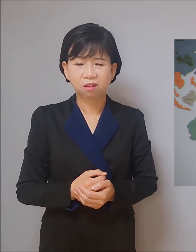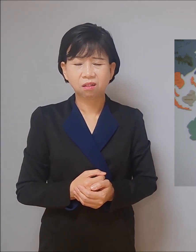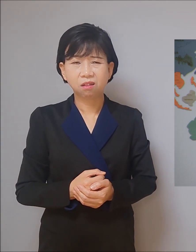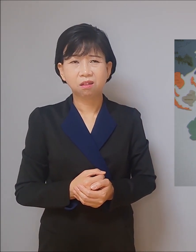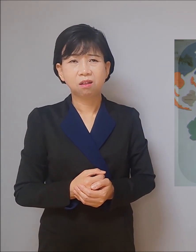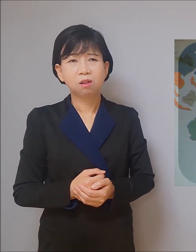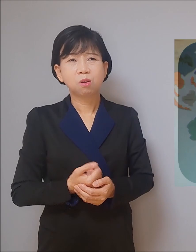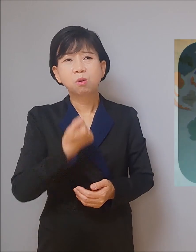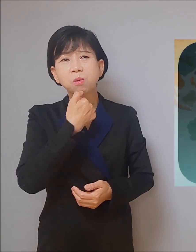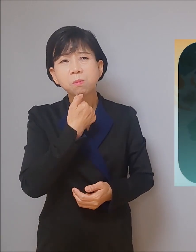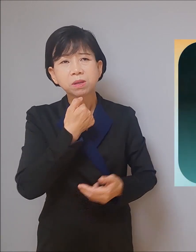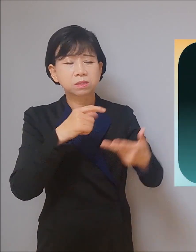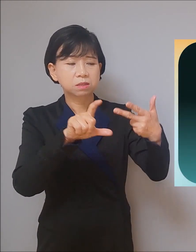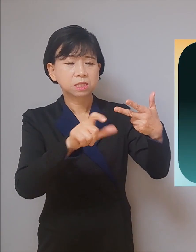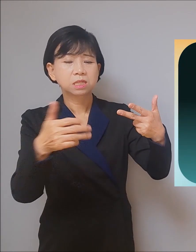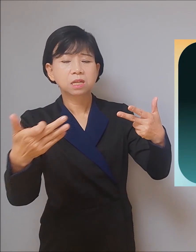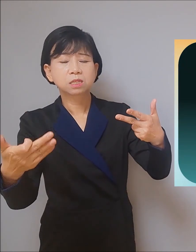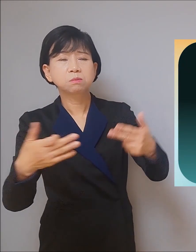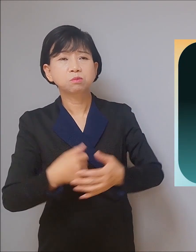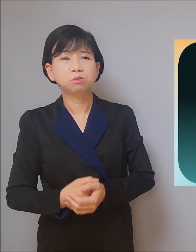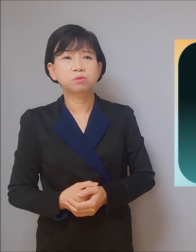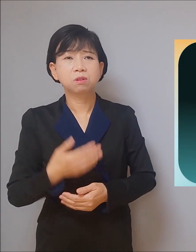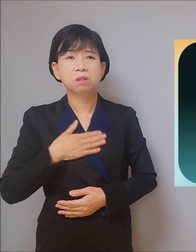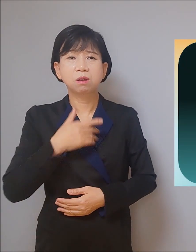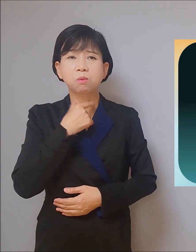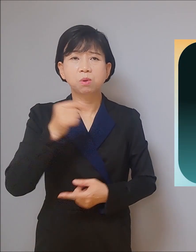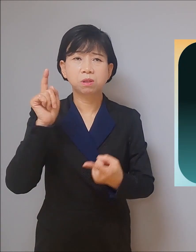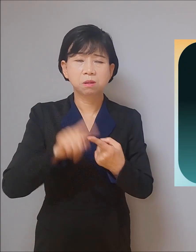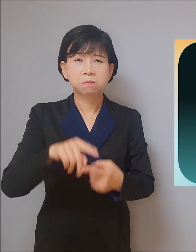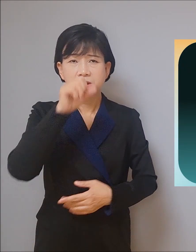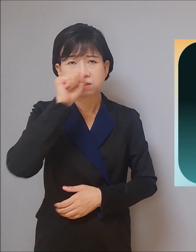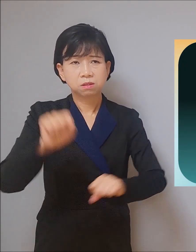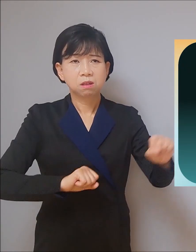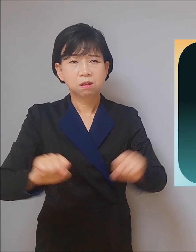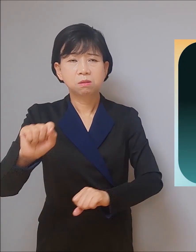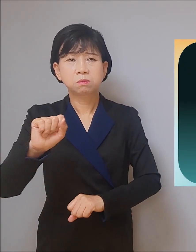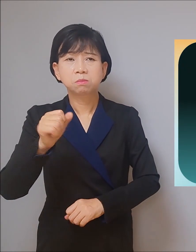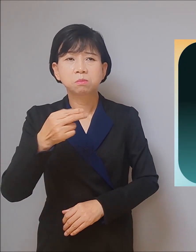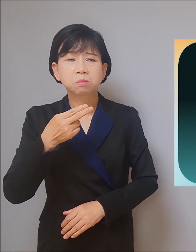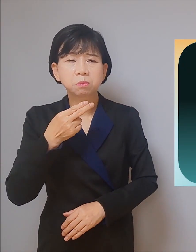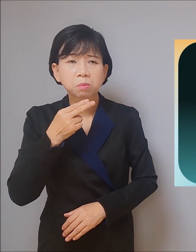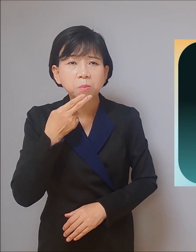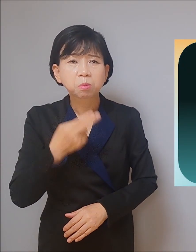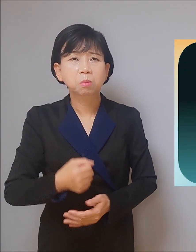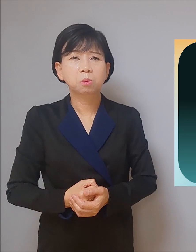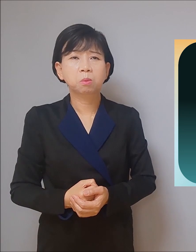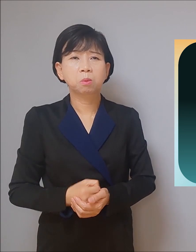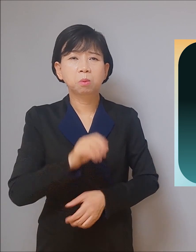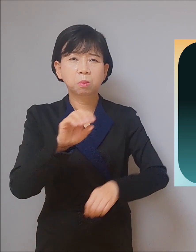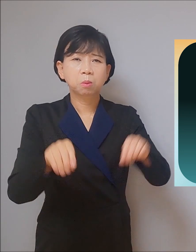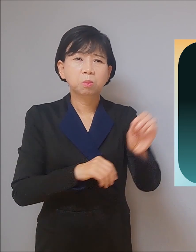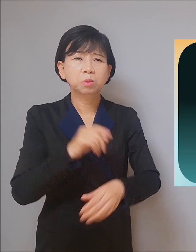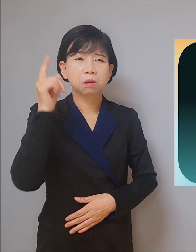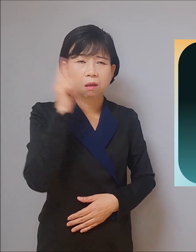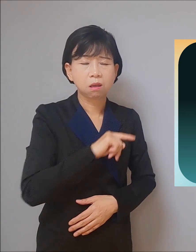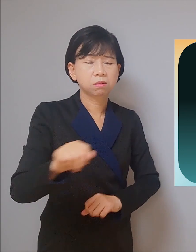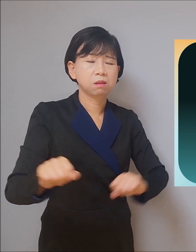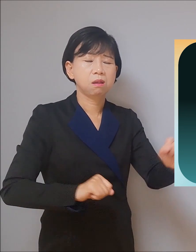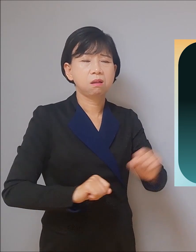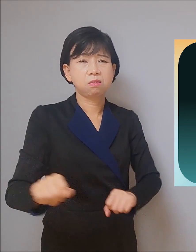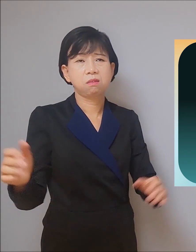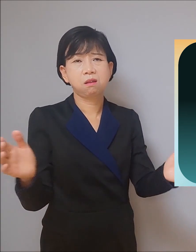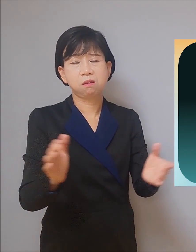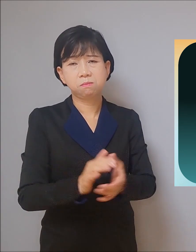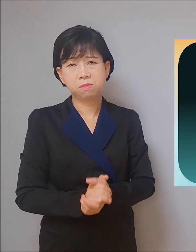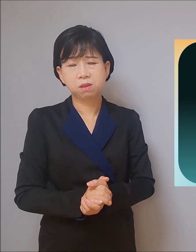로마서 7장 19절 말씀을 볼까요? 내가 원하는 바 선은 행하지 아니하고 도리어 원하지 아니하는 바 악을 행하는도다.